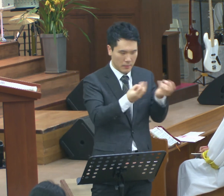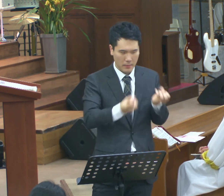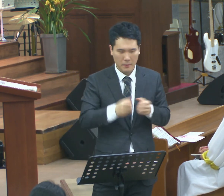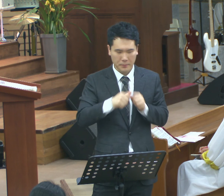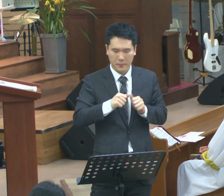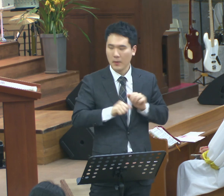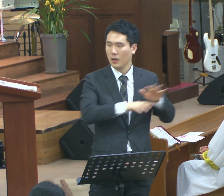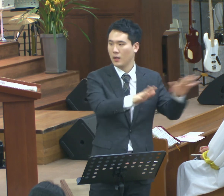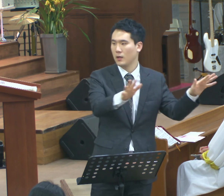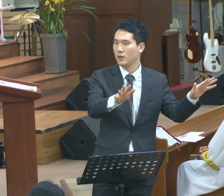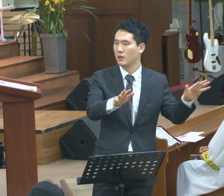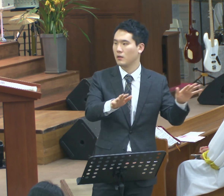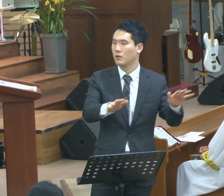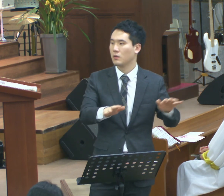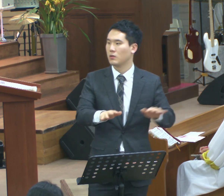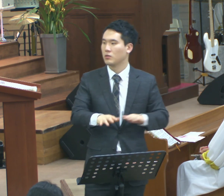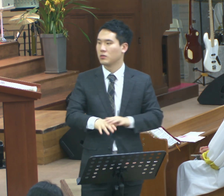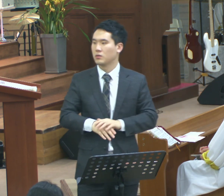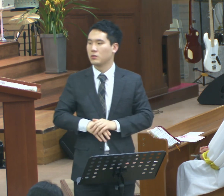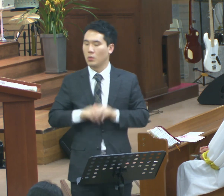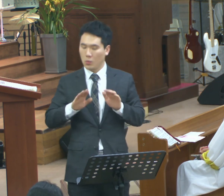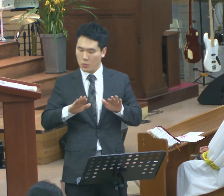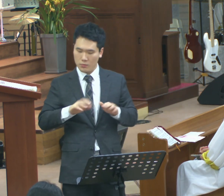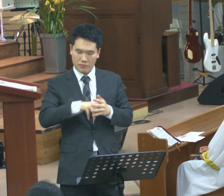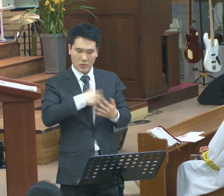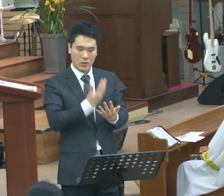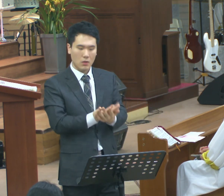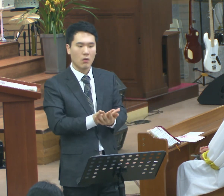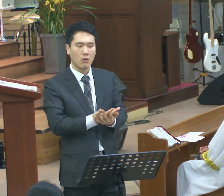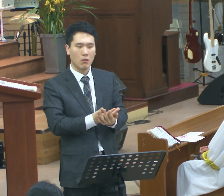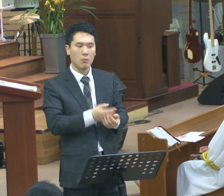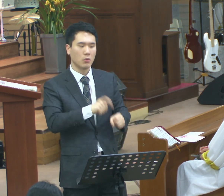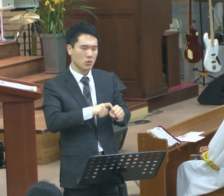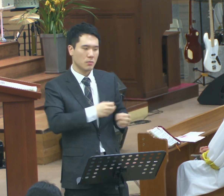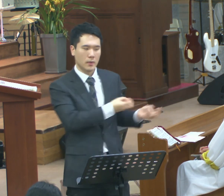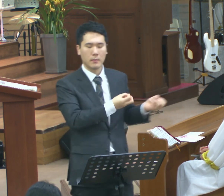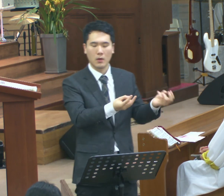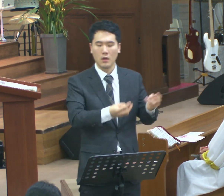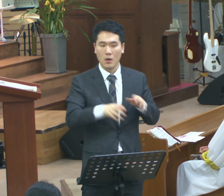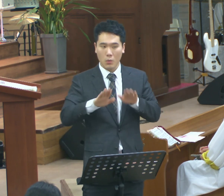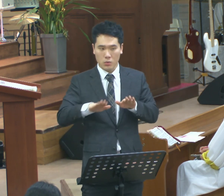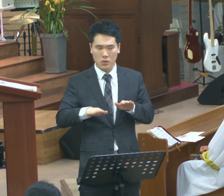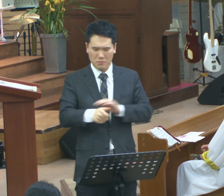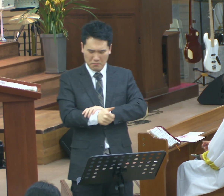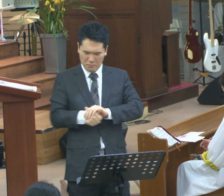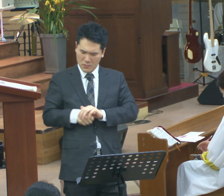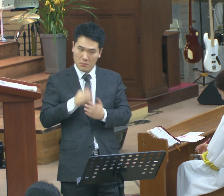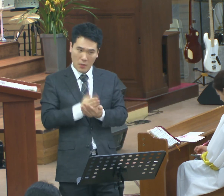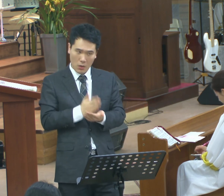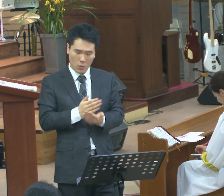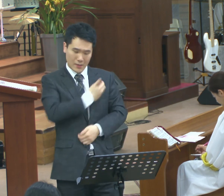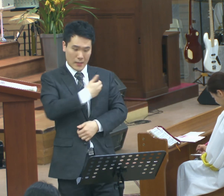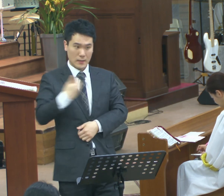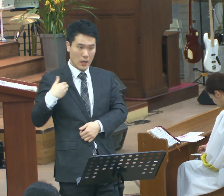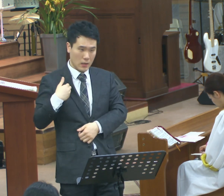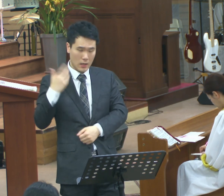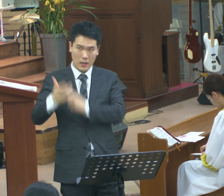있는 사람을 가지고 주님은 일을 하실 게 없어요. 이 제자들은 앞으로 세계 가운데 선교해야 될 사람들인데 맨날 위축되고